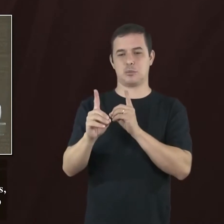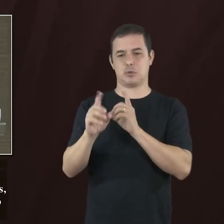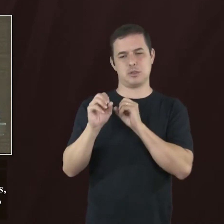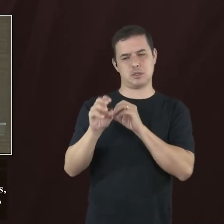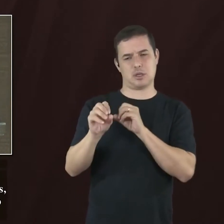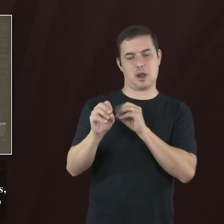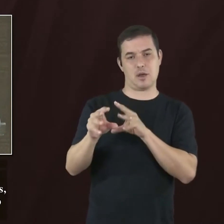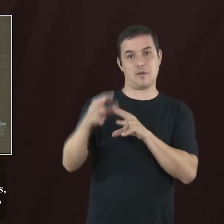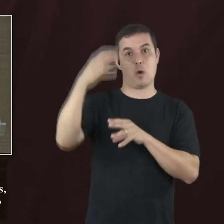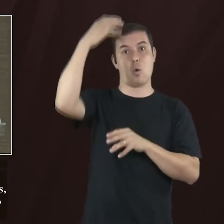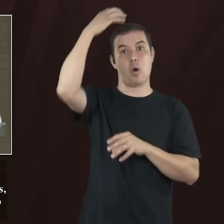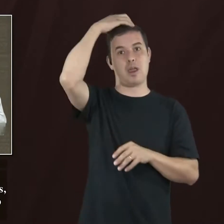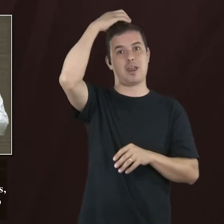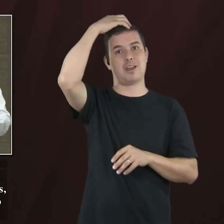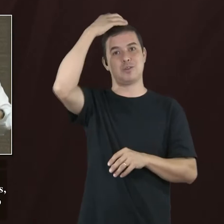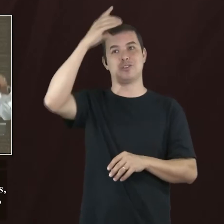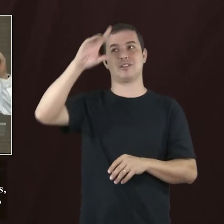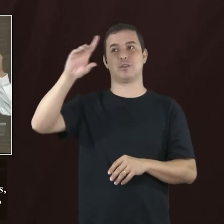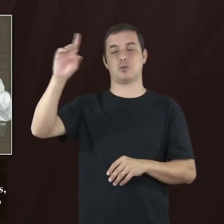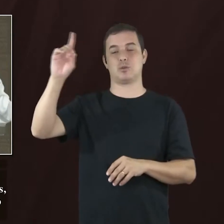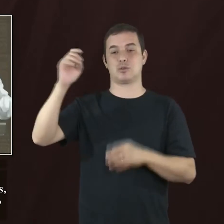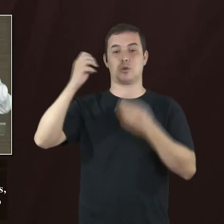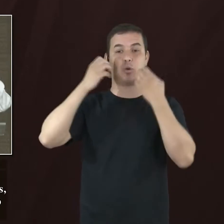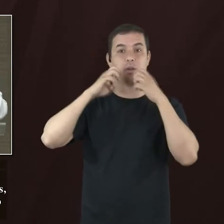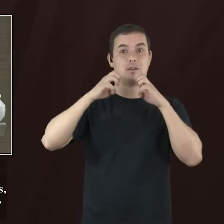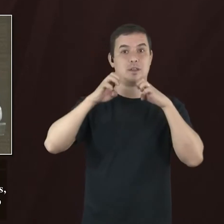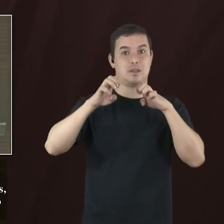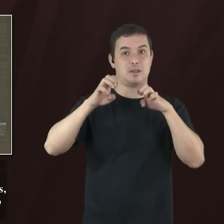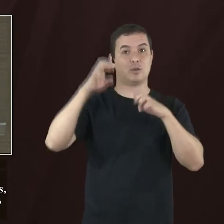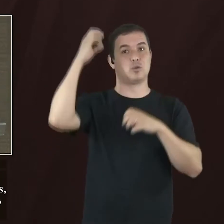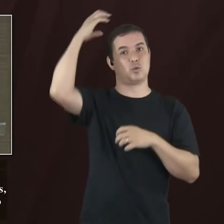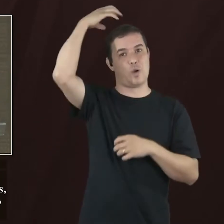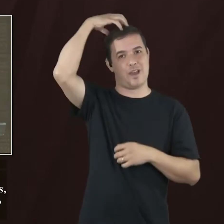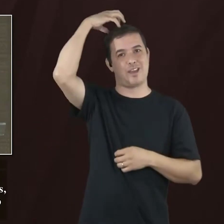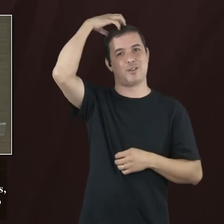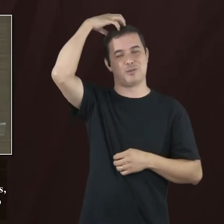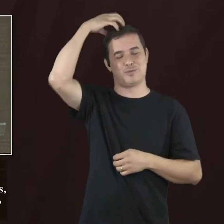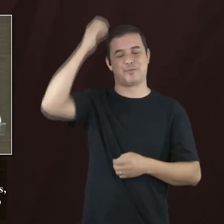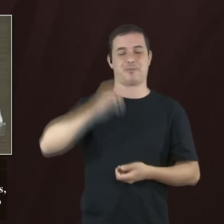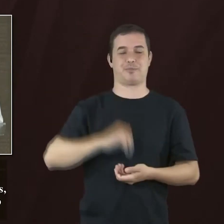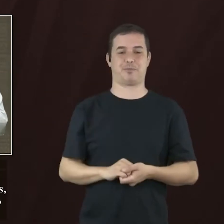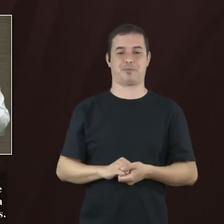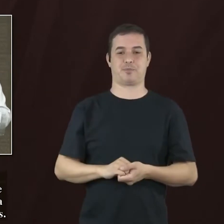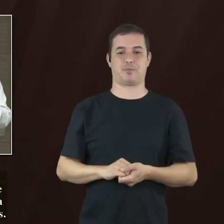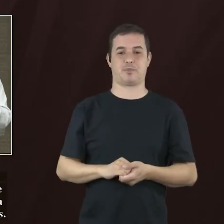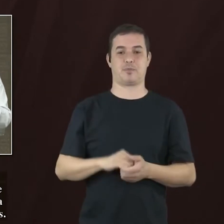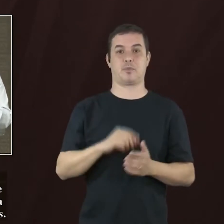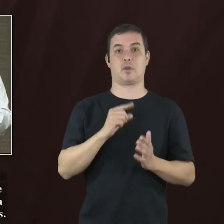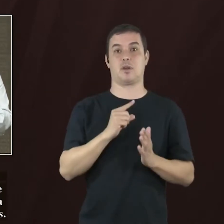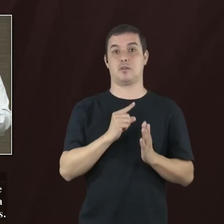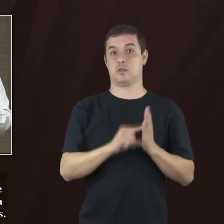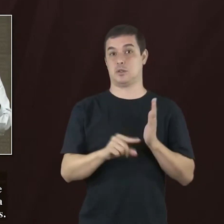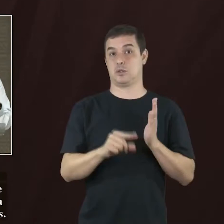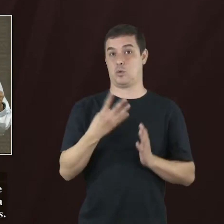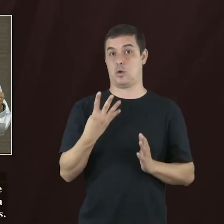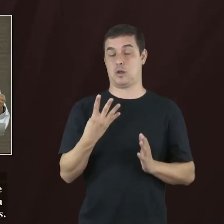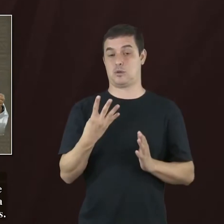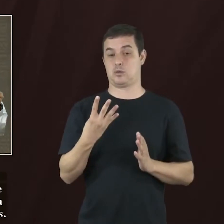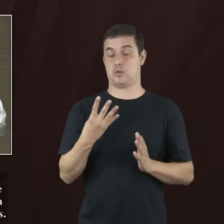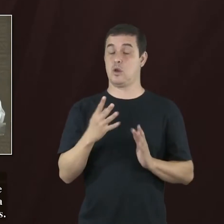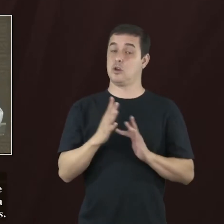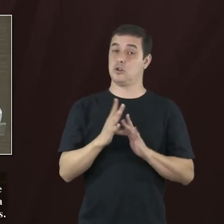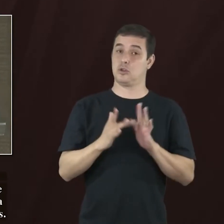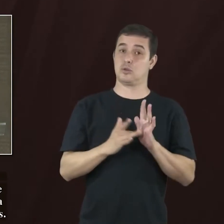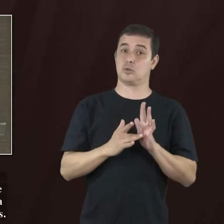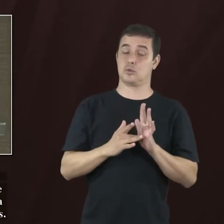reino de Deus. O evangelho que pregamos é o evangelho do reino. Versículo 4, e comendo com eles, olha, Jesus